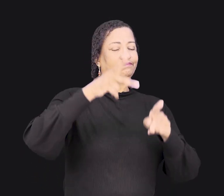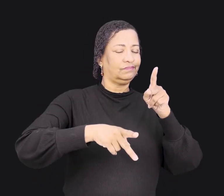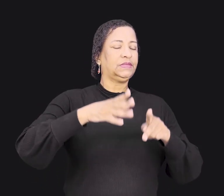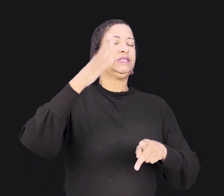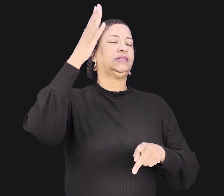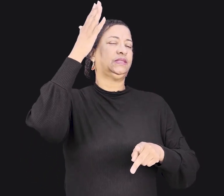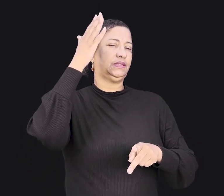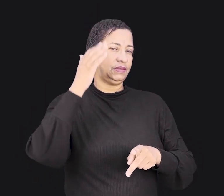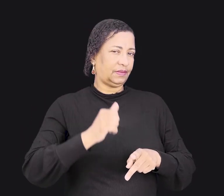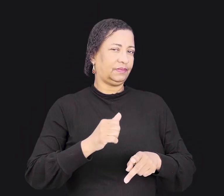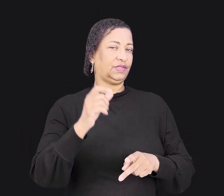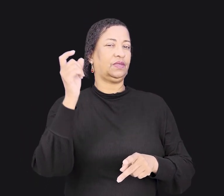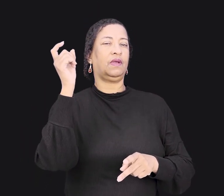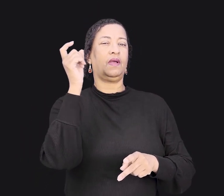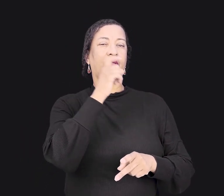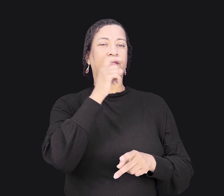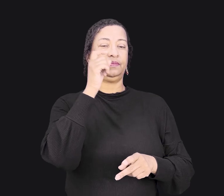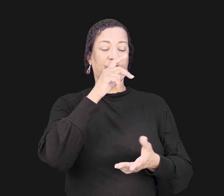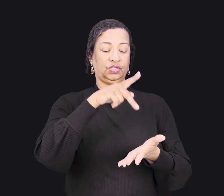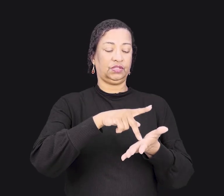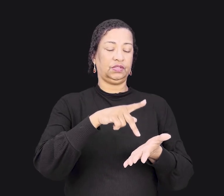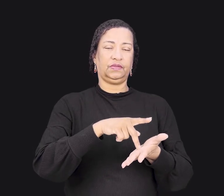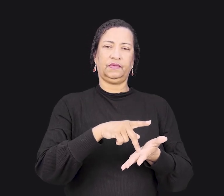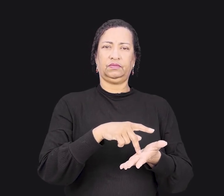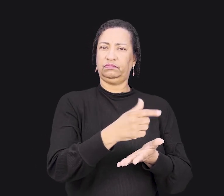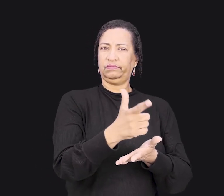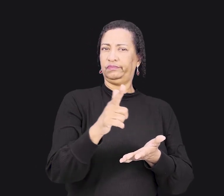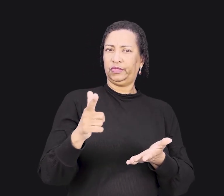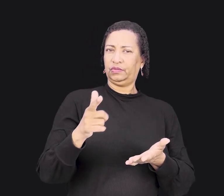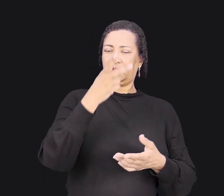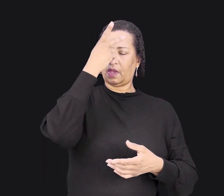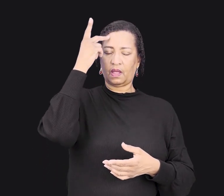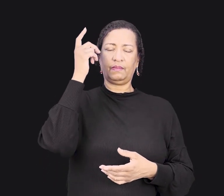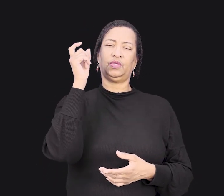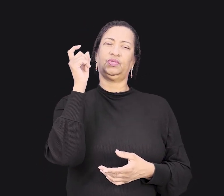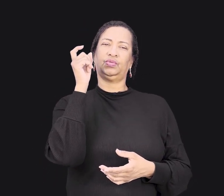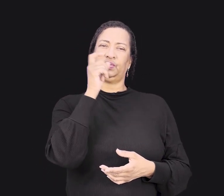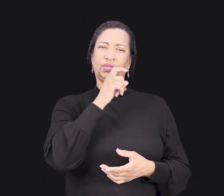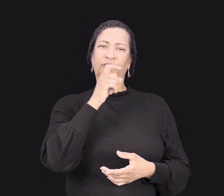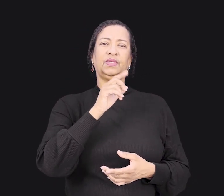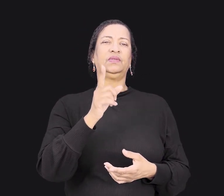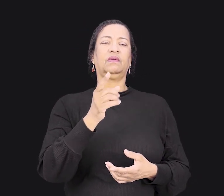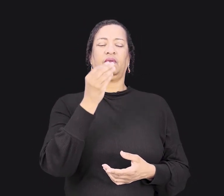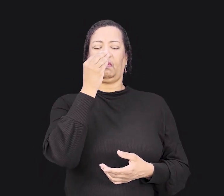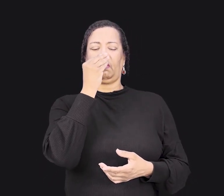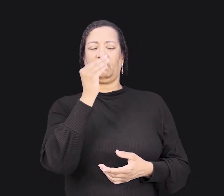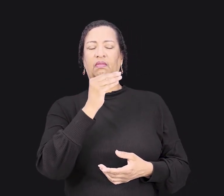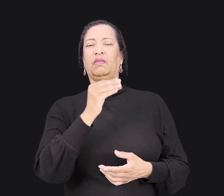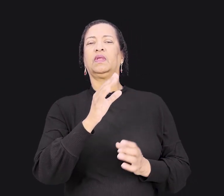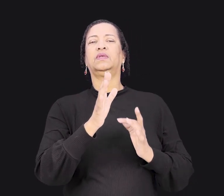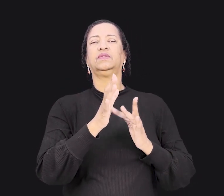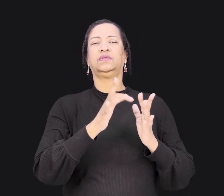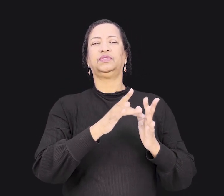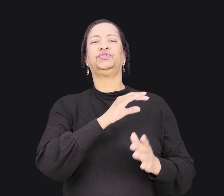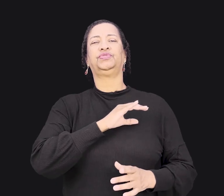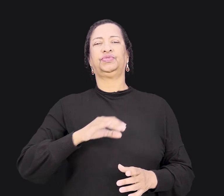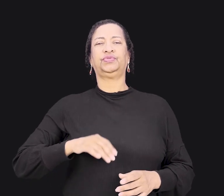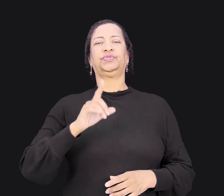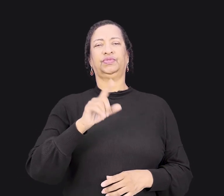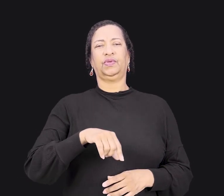não existe mentira na verdade. Quem é mentiroso, senão aquele que nega que Jesus é o Cristo? Este é o anticristo. Aquele